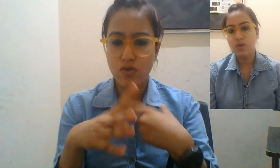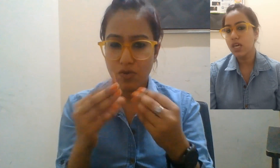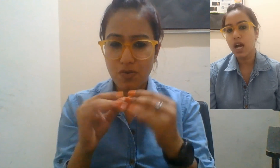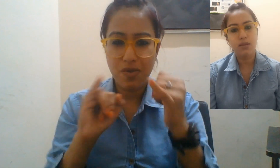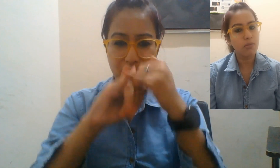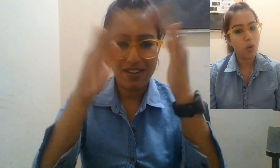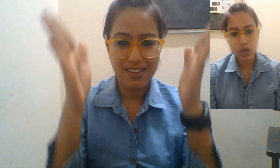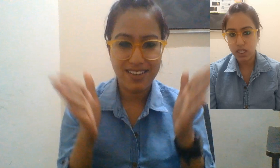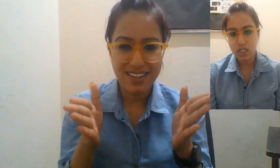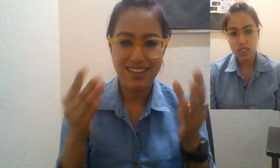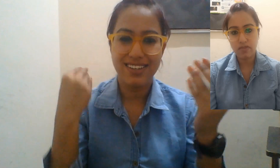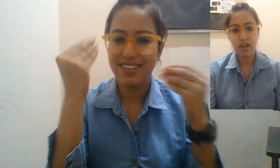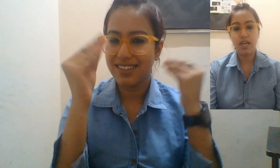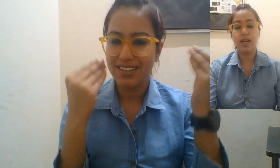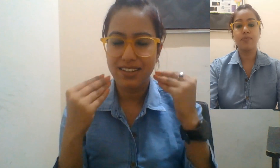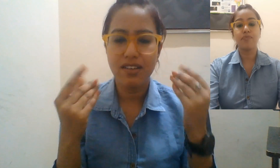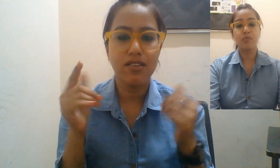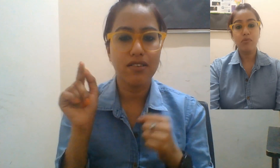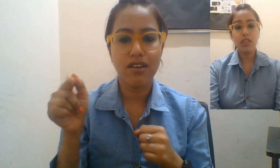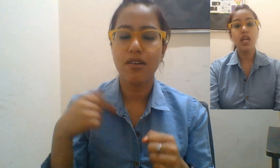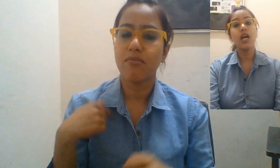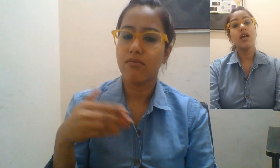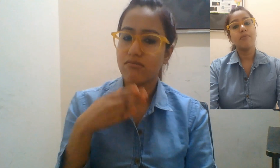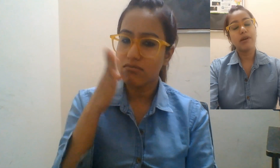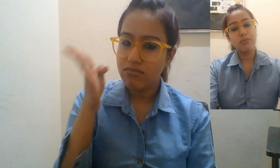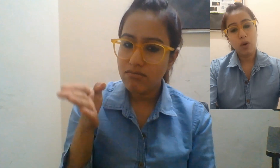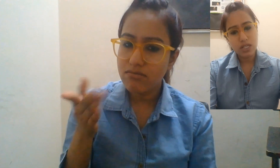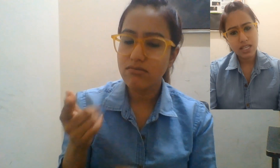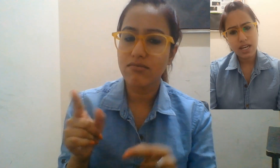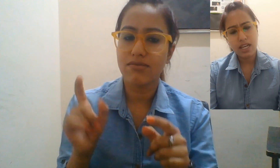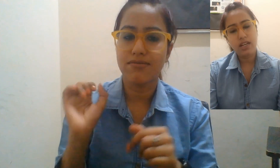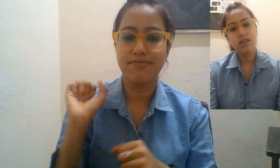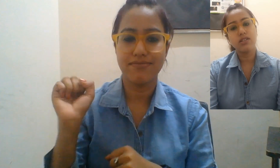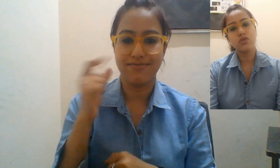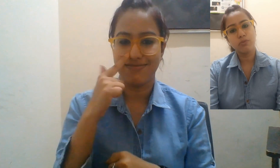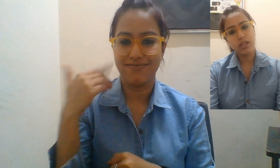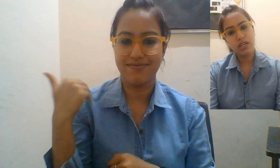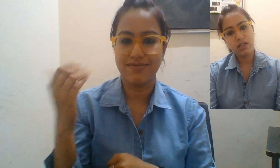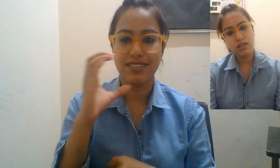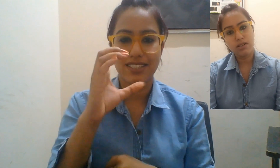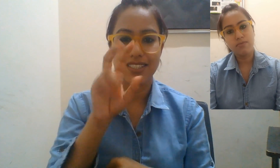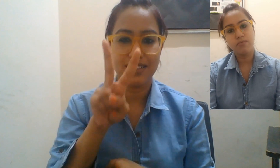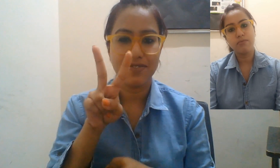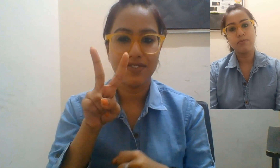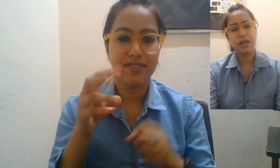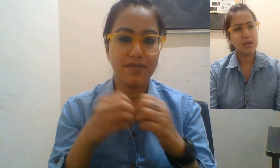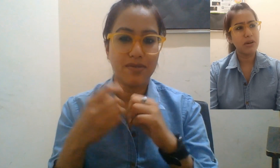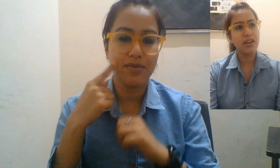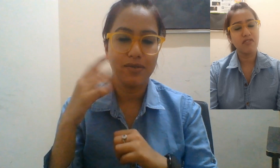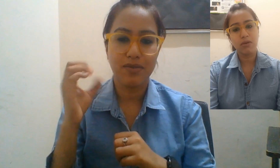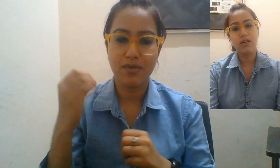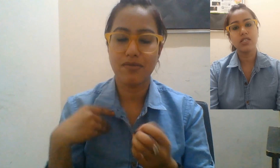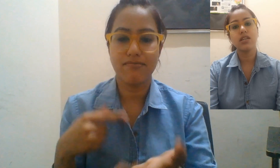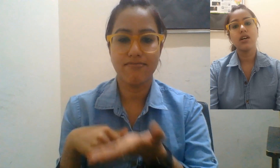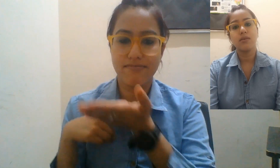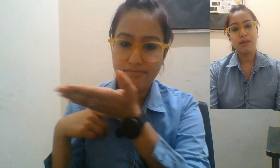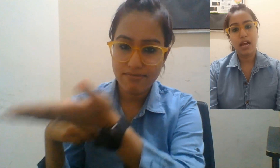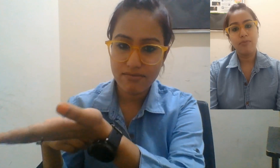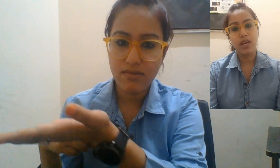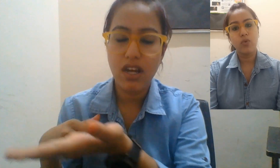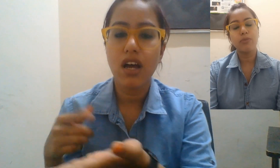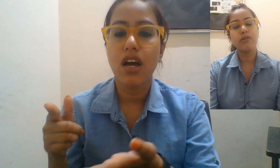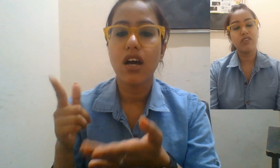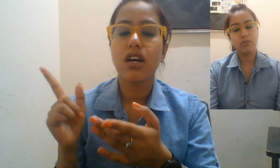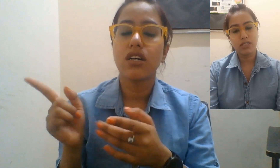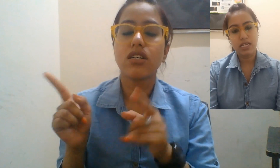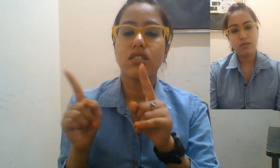काम करती है। उसके हाथ में बहुत ही अच्छी सफाई है। मैंने बहुत सारे जो भी बड़े बड़े फेमस, मैं